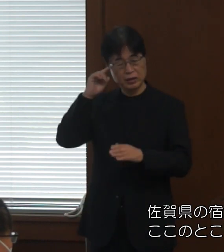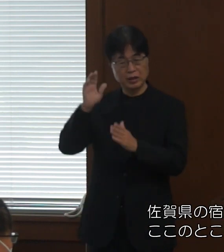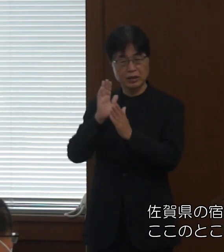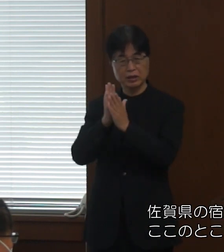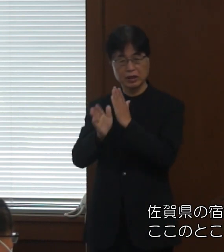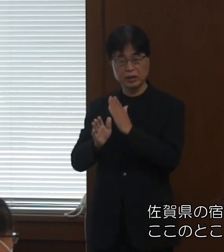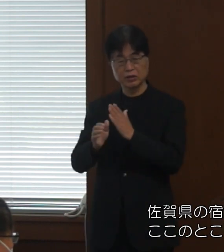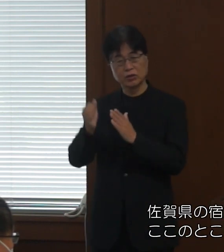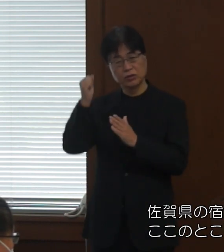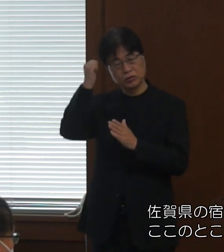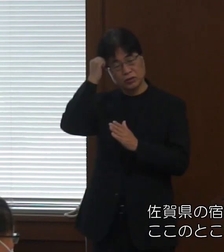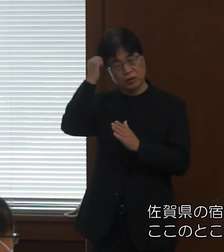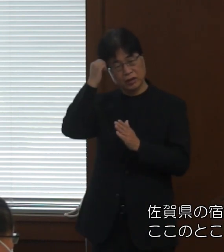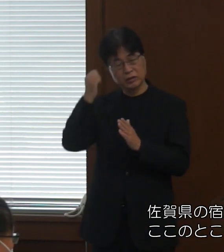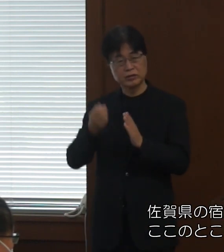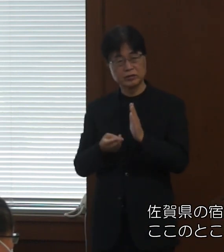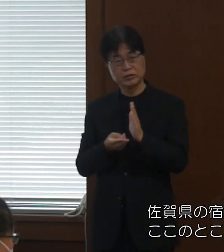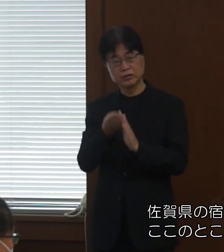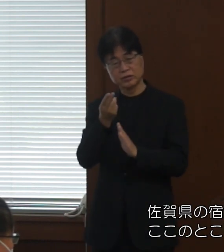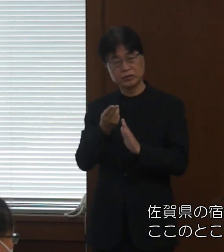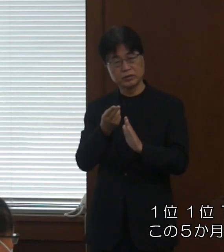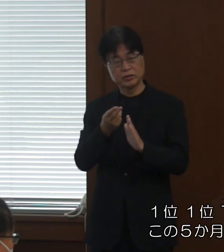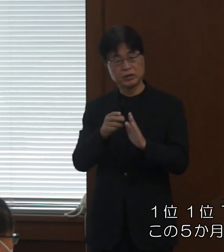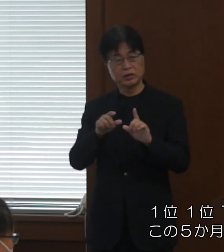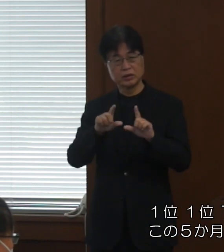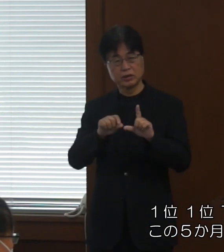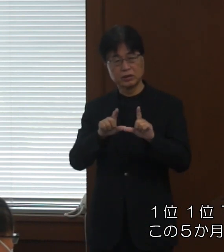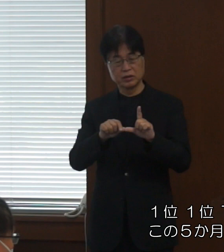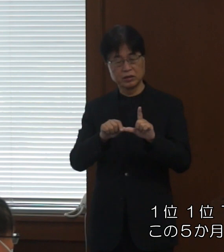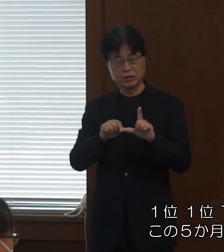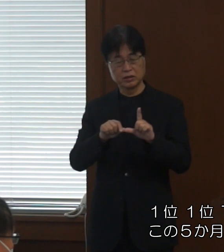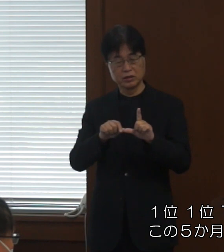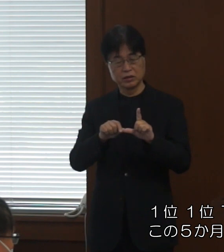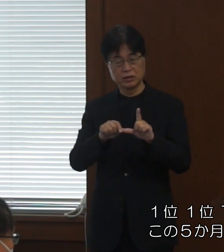佐賀県の宿泊稼働率っていうのはここ117